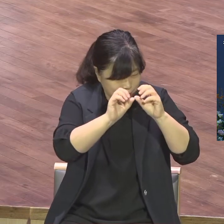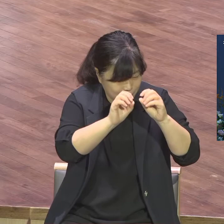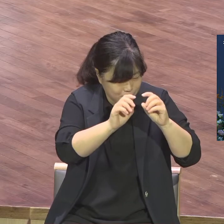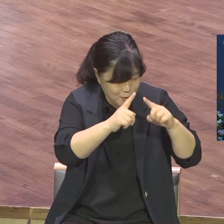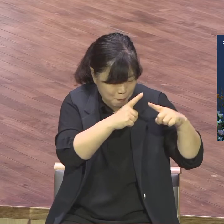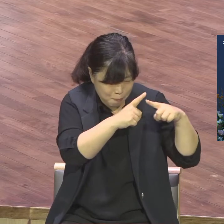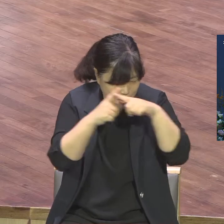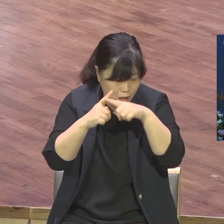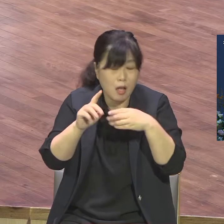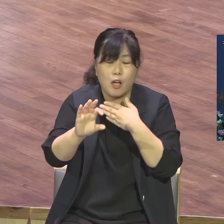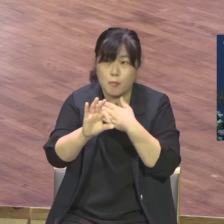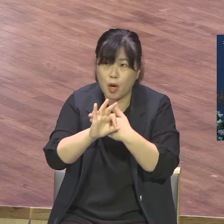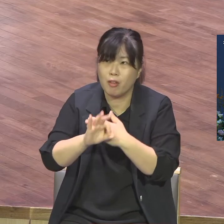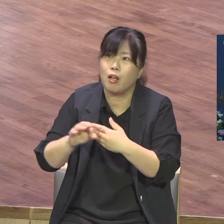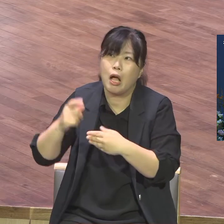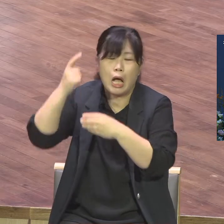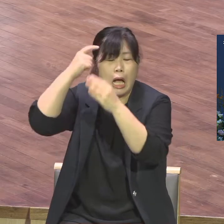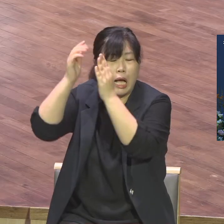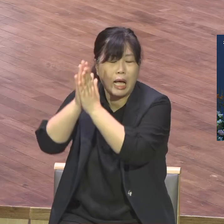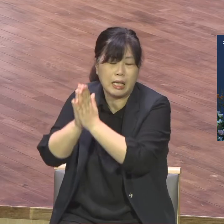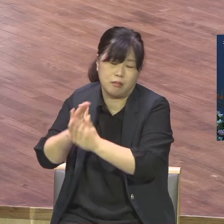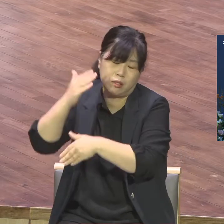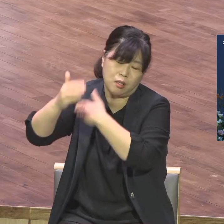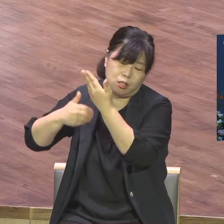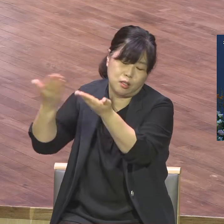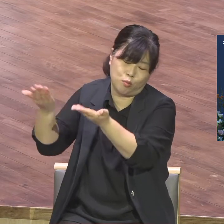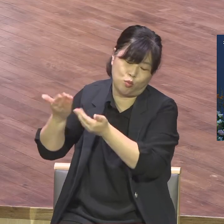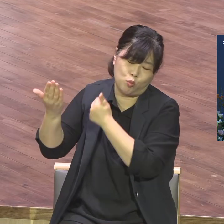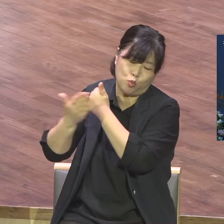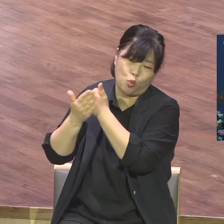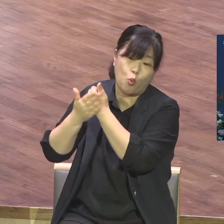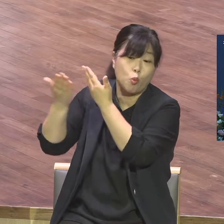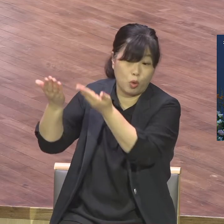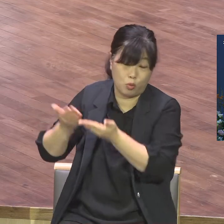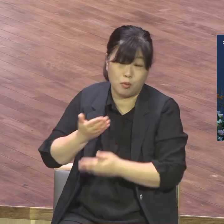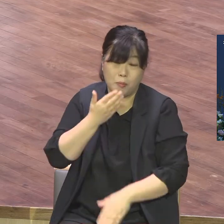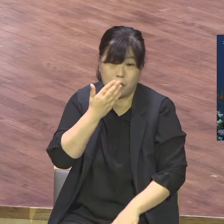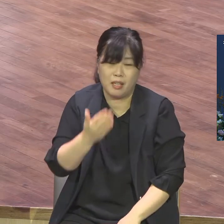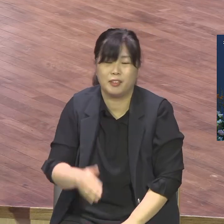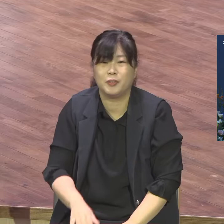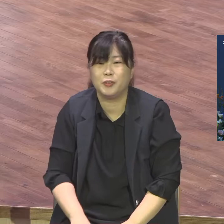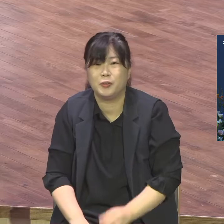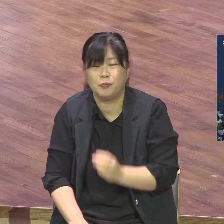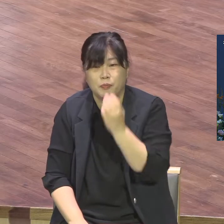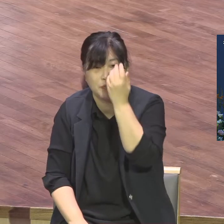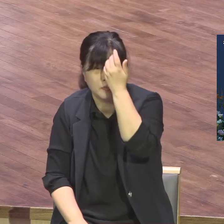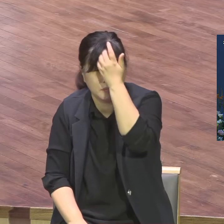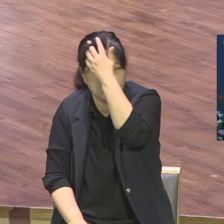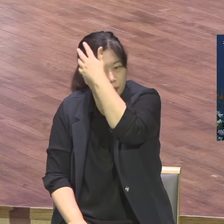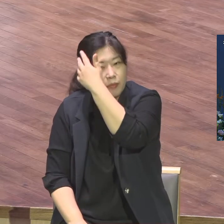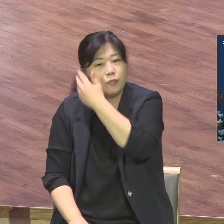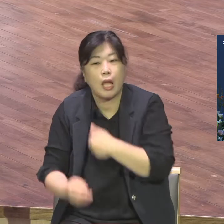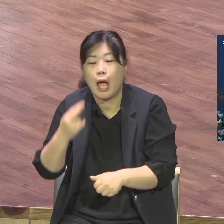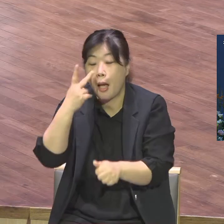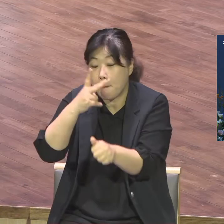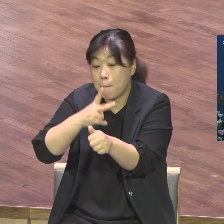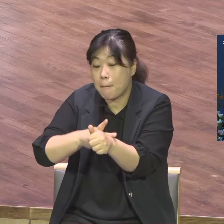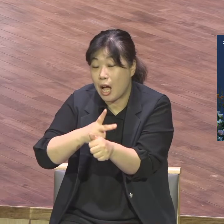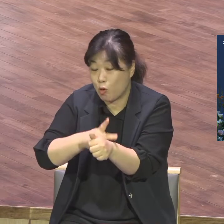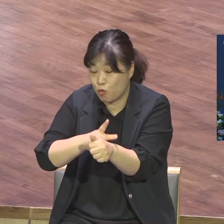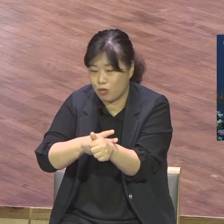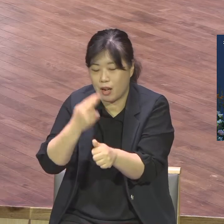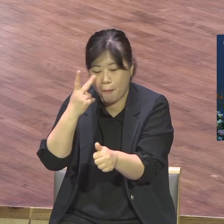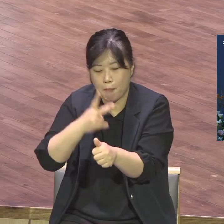맞춰야 된다면 아버지께. 사도 바울이 가지고 있었던 그 선교의 열정을 우리가 가슴에 품고 237